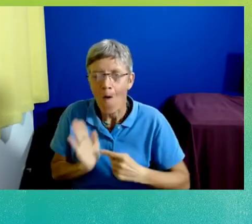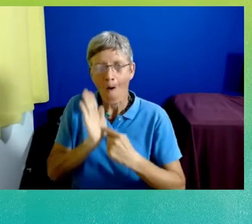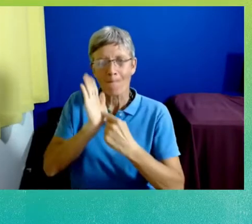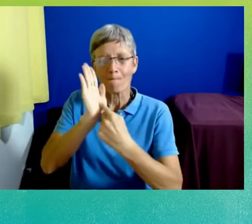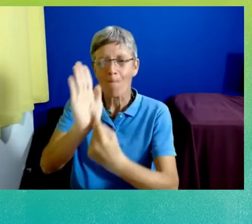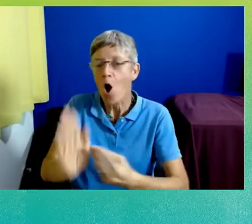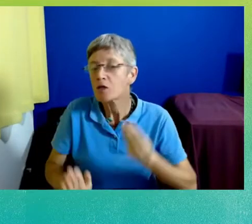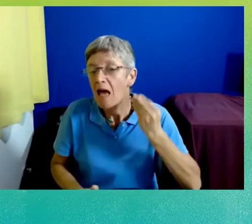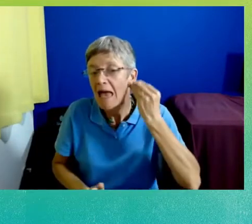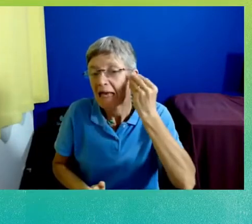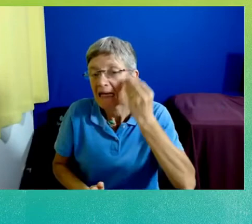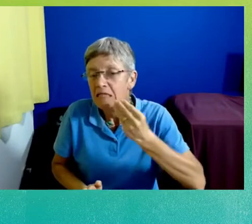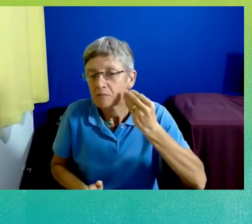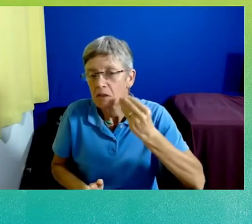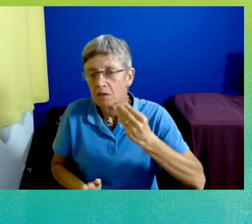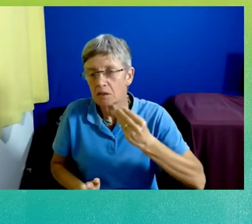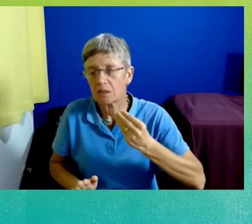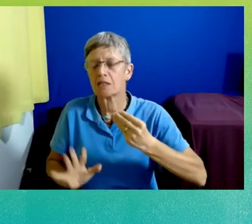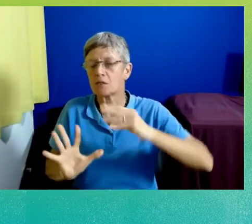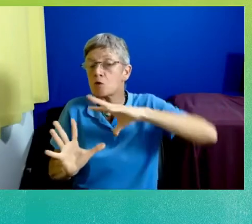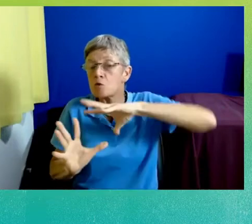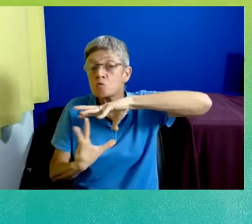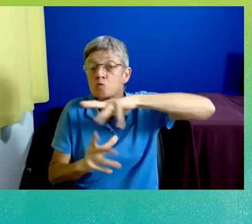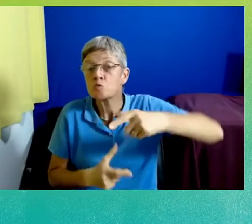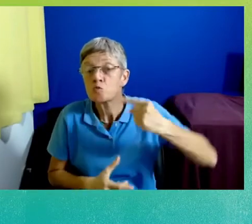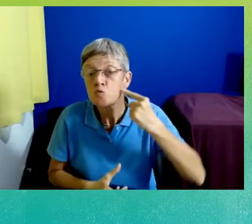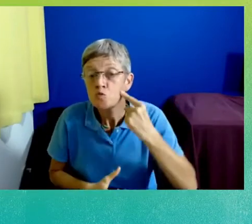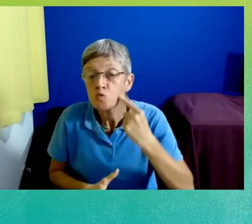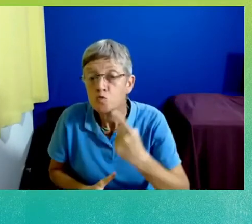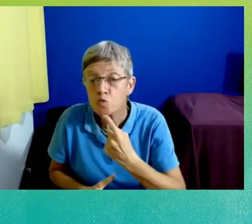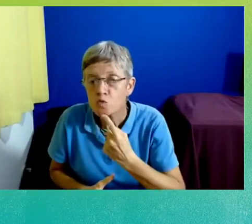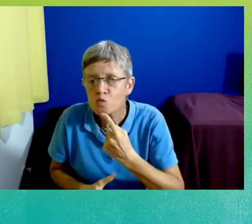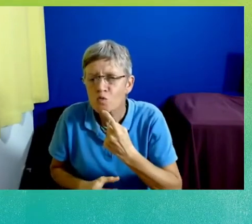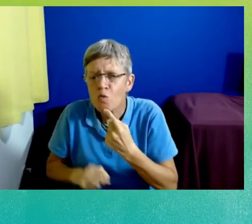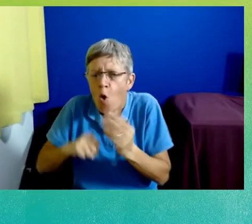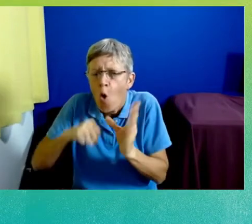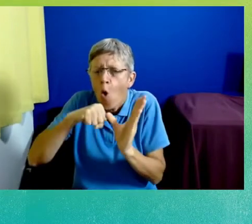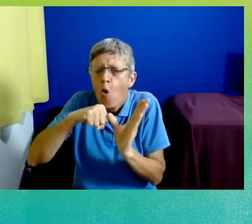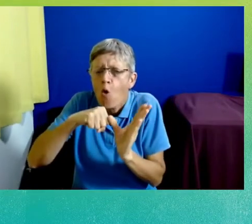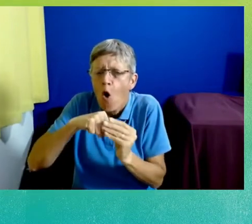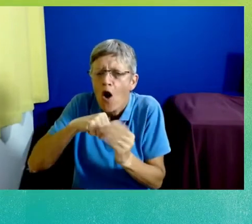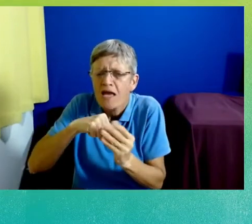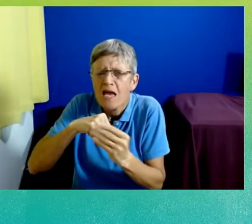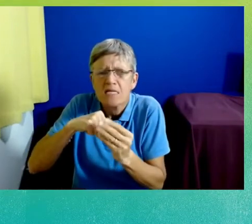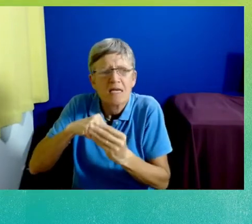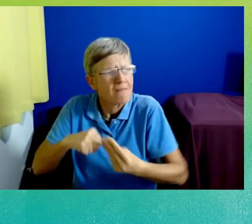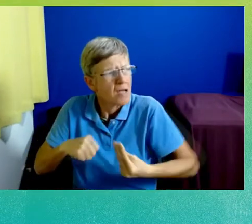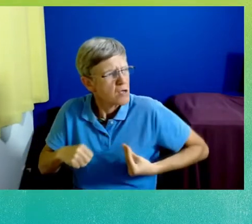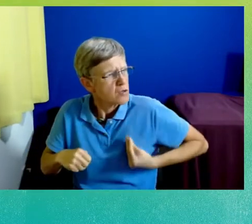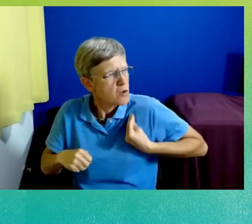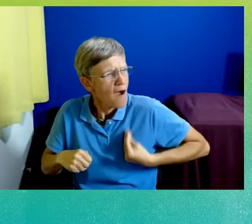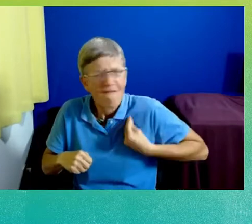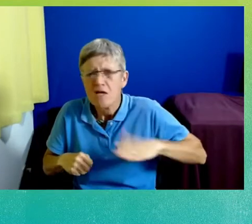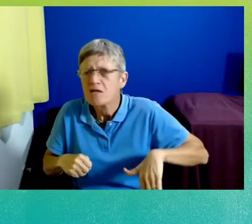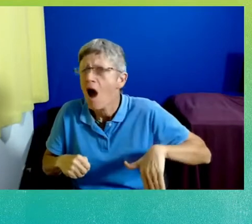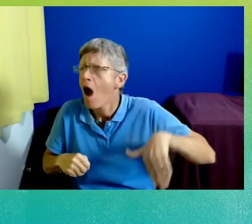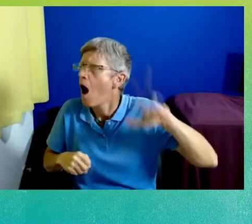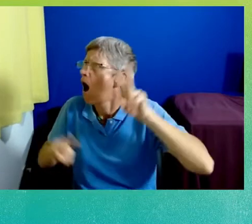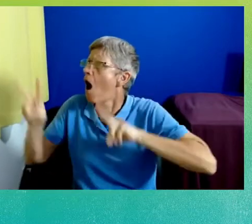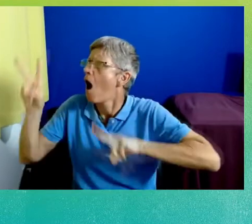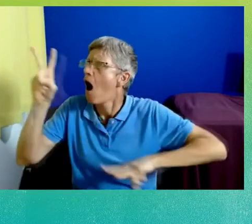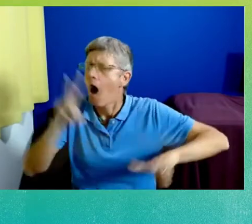algo visual para mostrar a sua experiência, o seu mundo, a maneira que o surdo vê o mundo, o